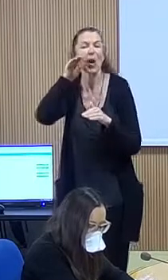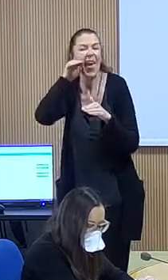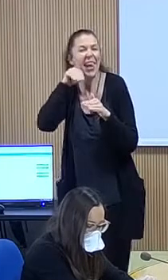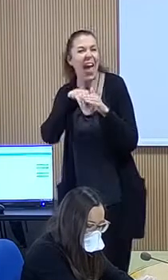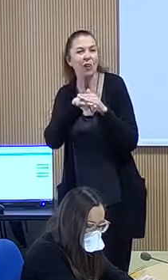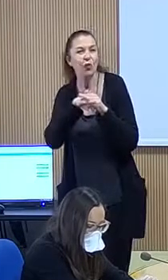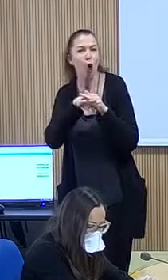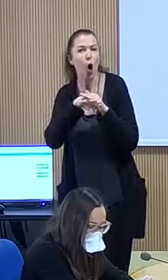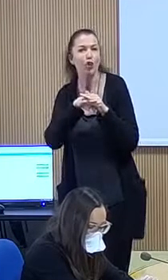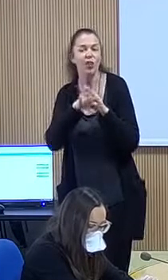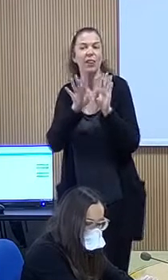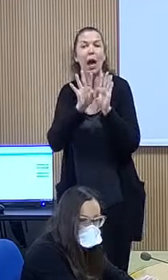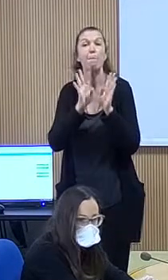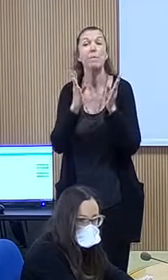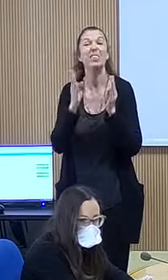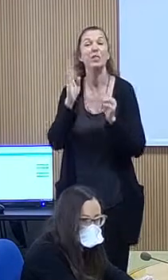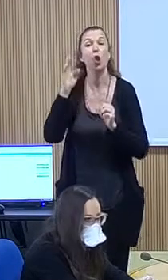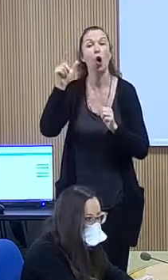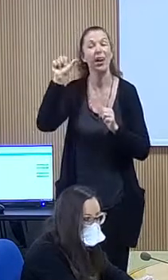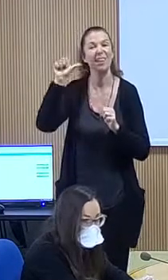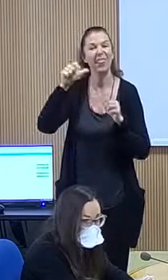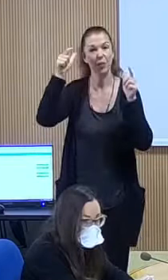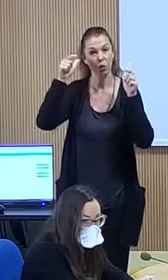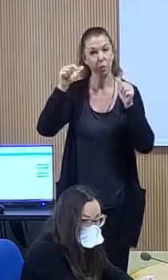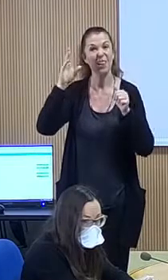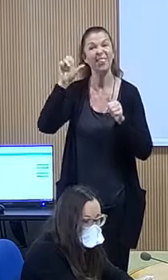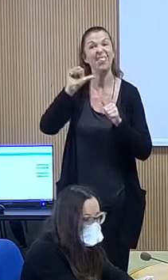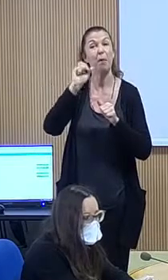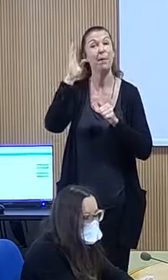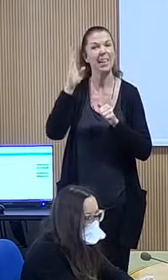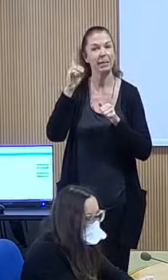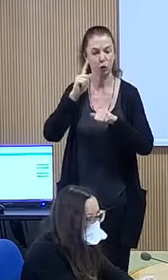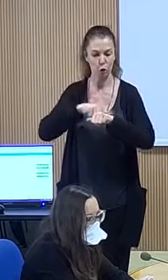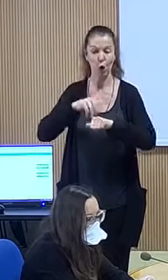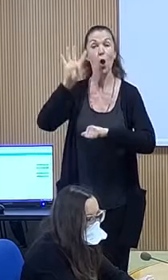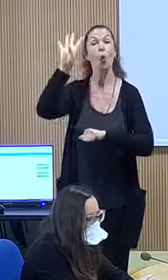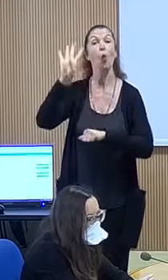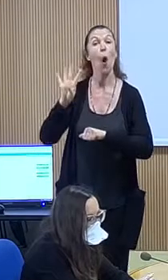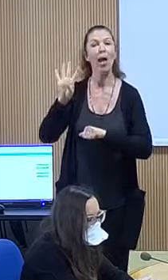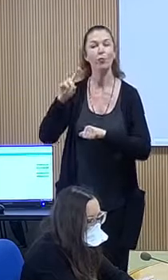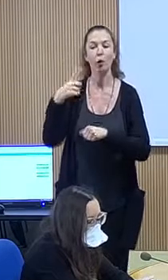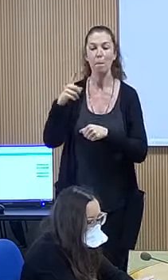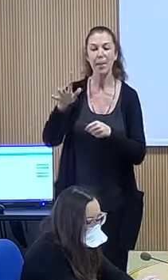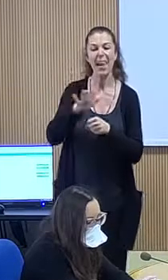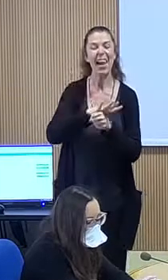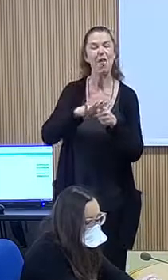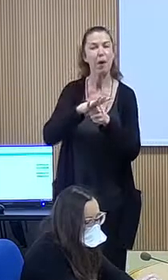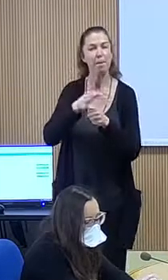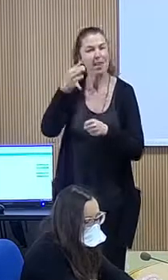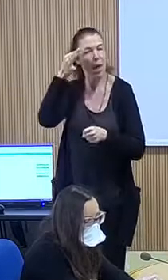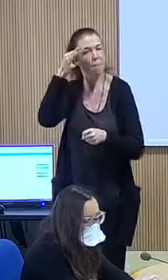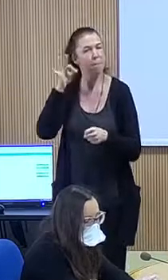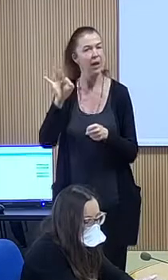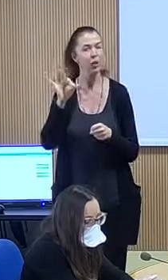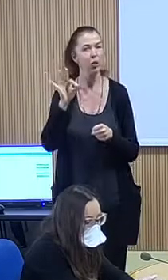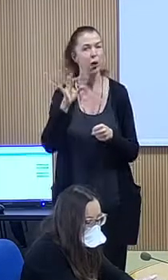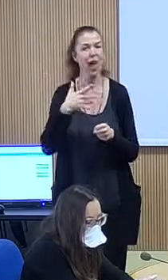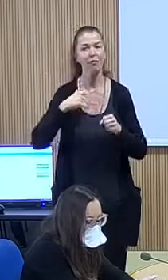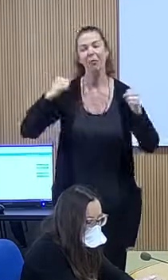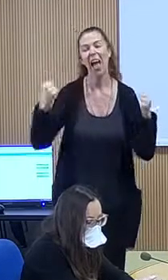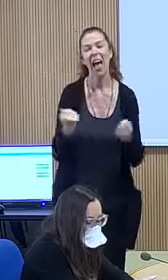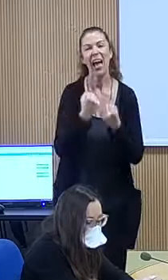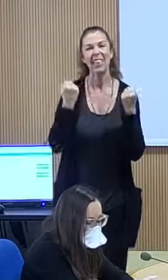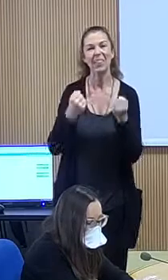e di san bernardino alle ore 16 e per le famiglie in particolare sono tutte le attività del centro di riuso creativo